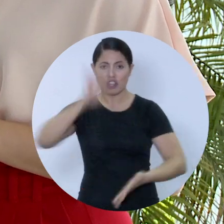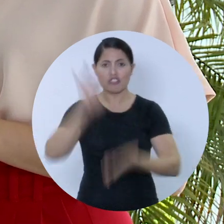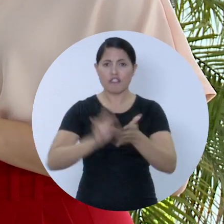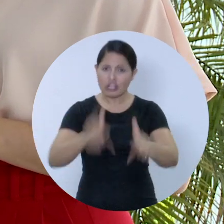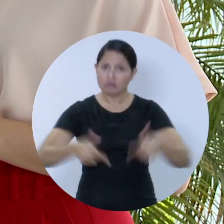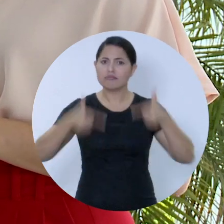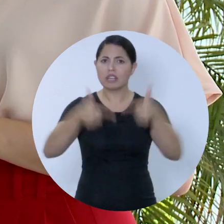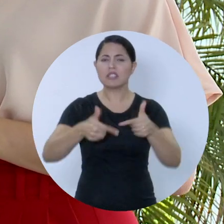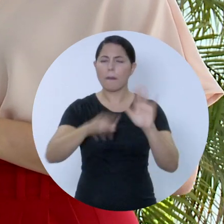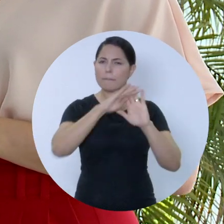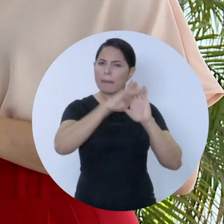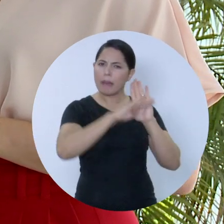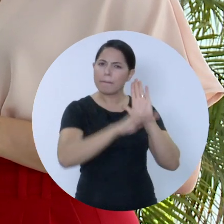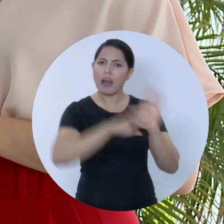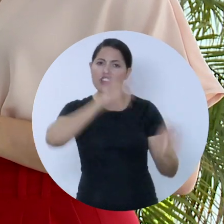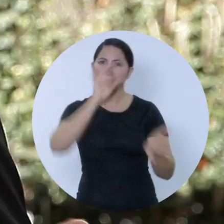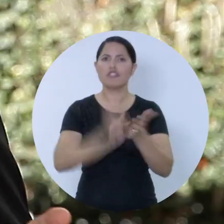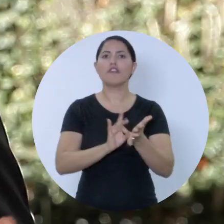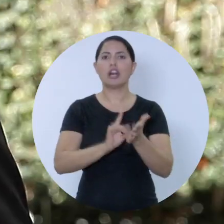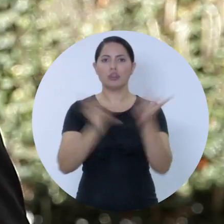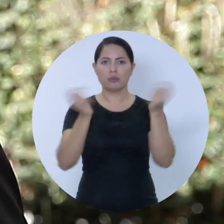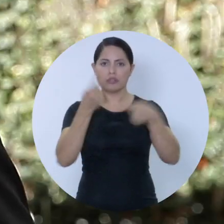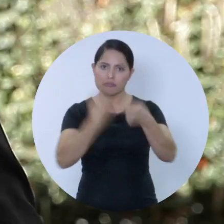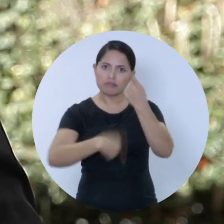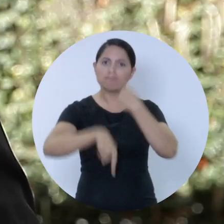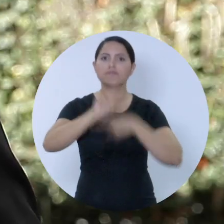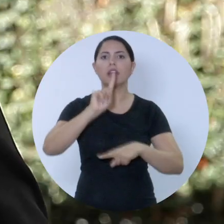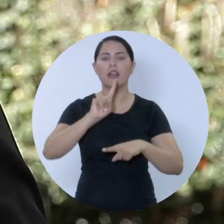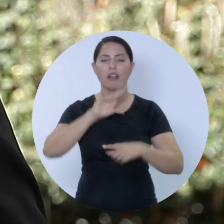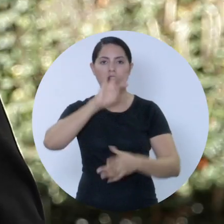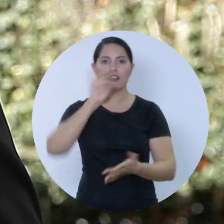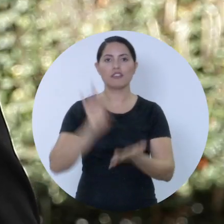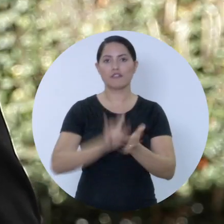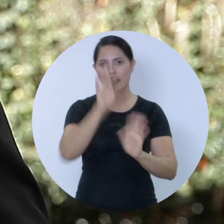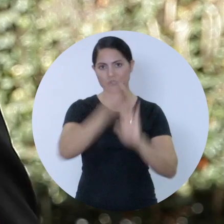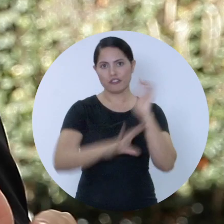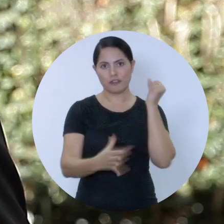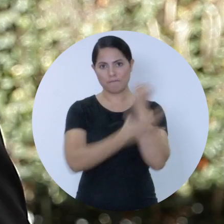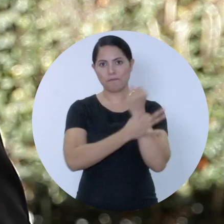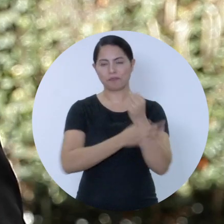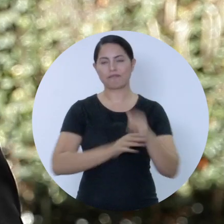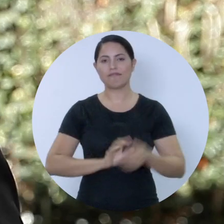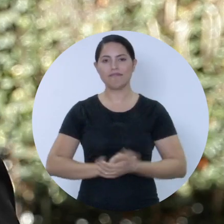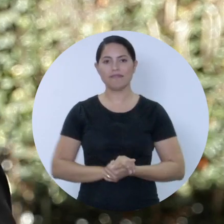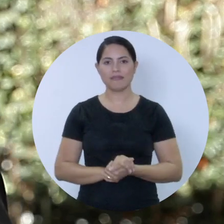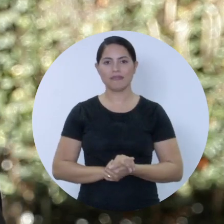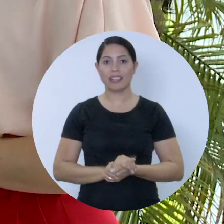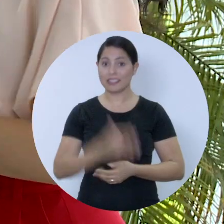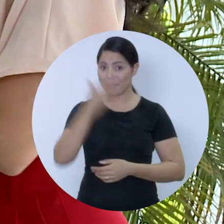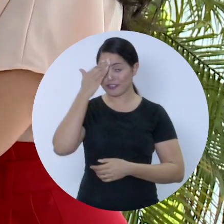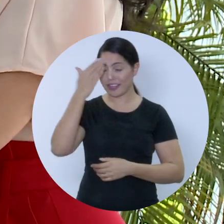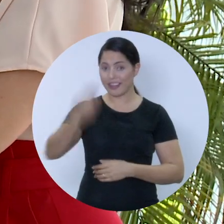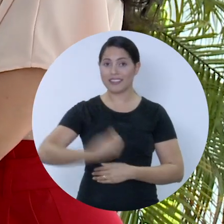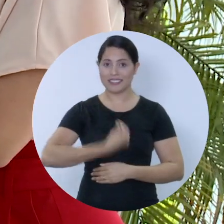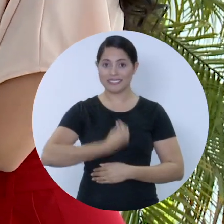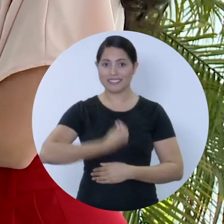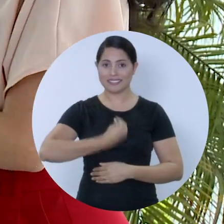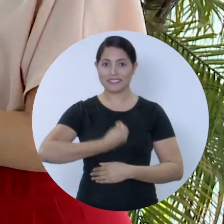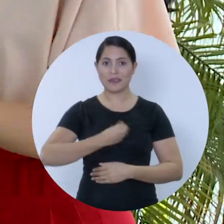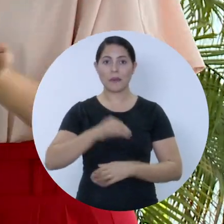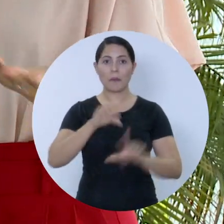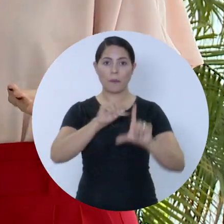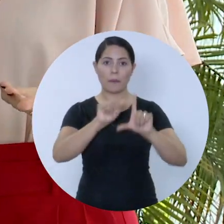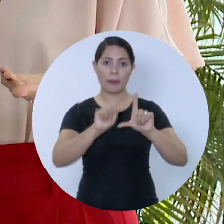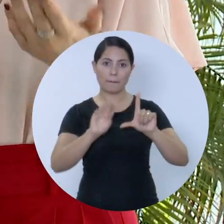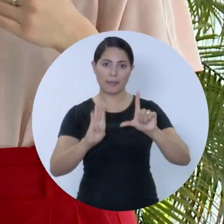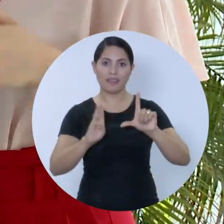um cronograma efetivo para que a gente possa melhorar, aperfeiçoar a concretização desses direitos. Dr. Joyce, então gostaria de te